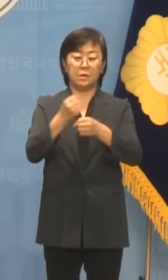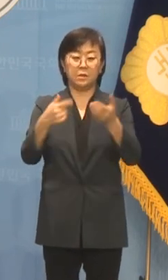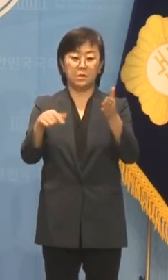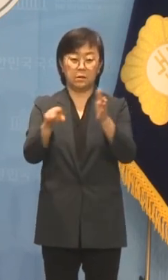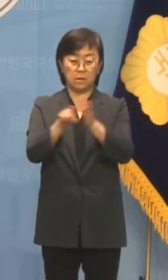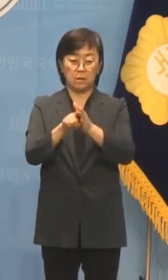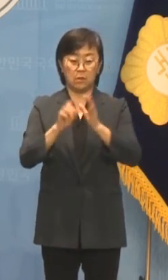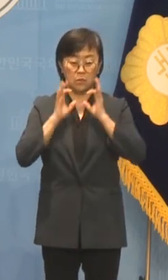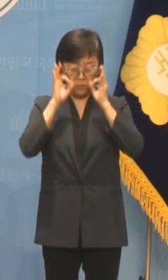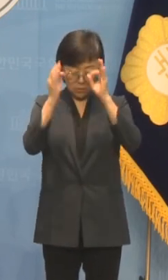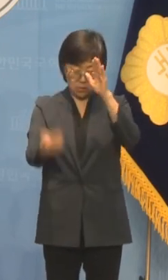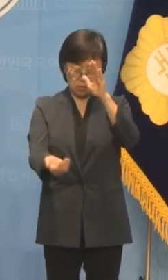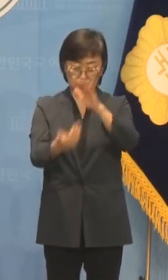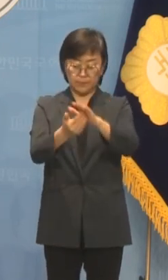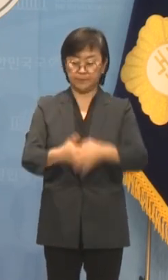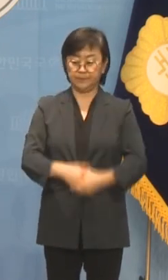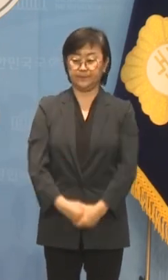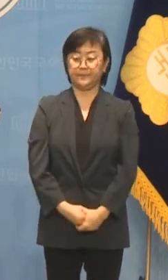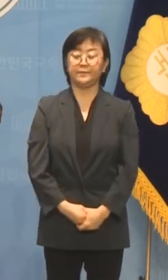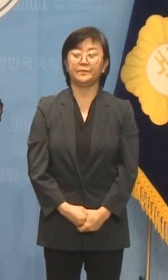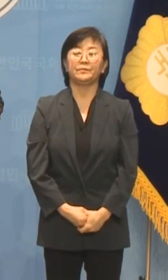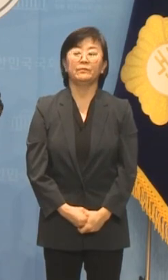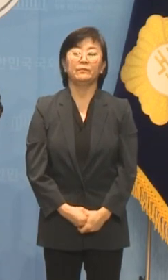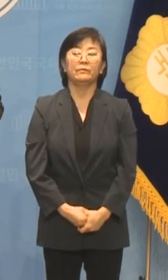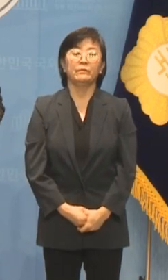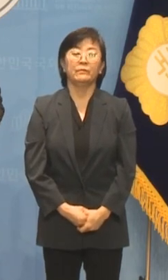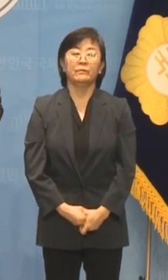데 최선을 다하겠습니다.